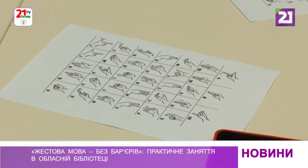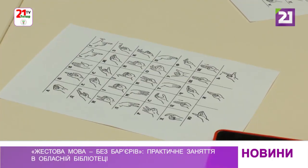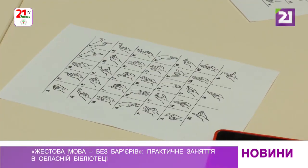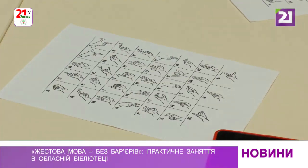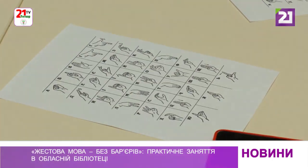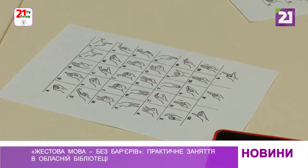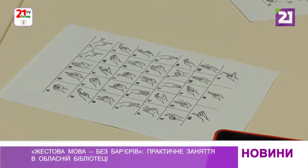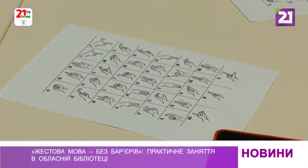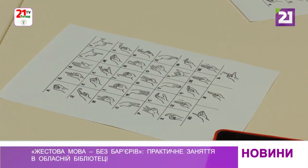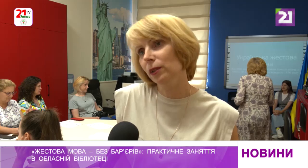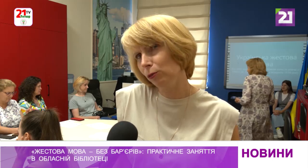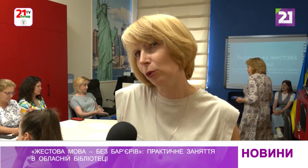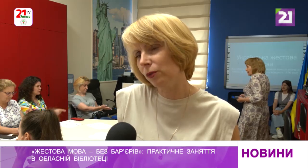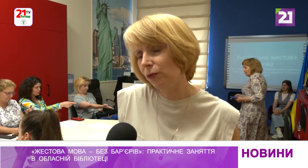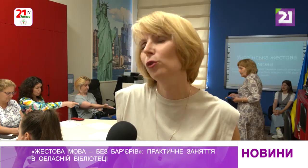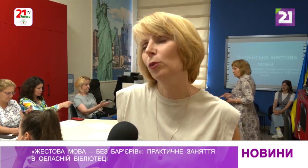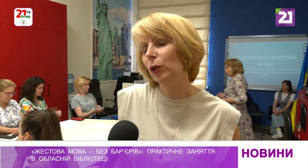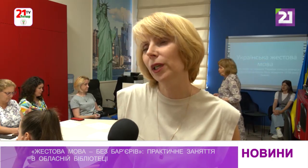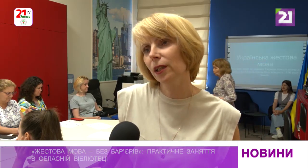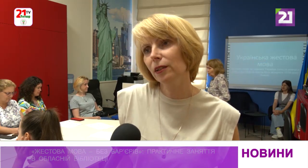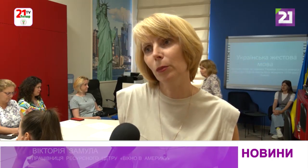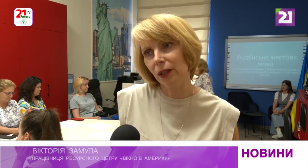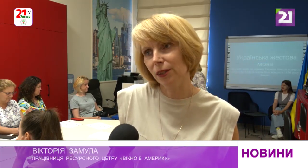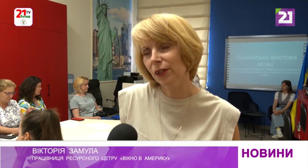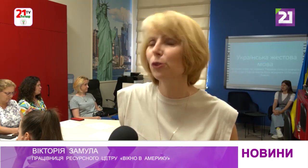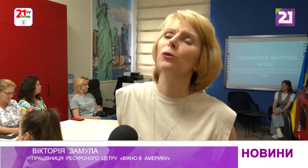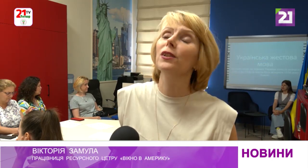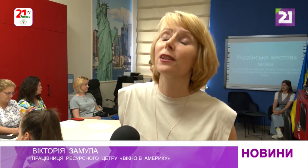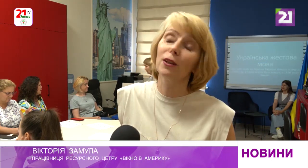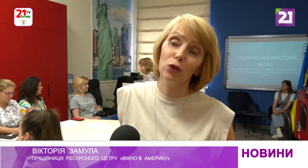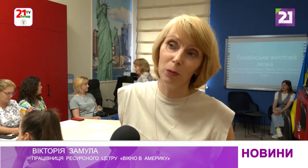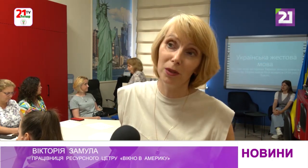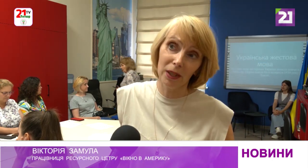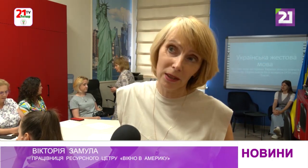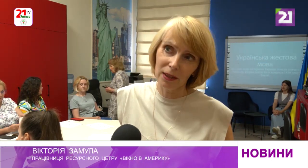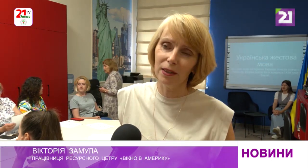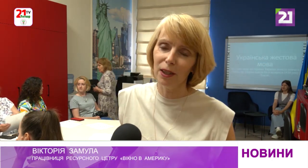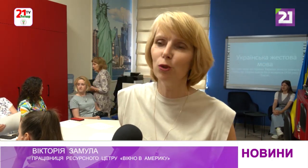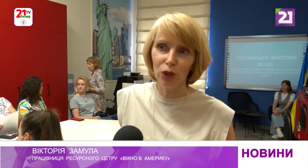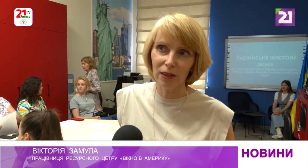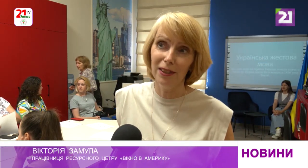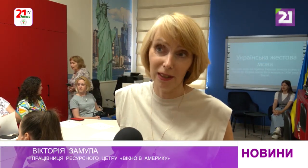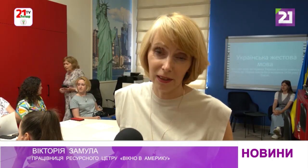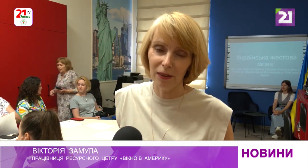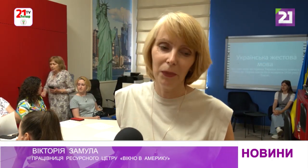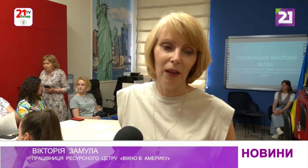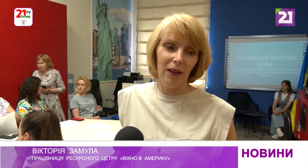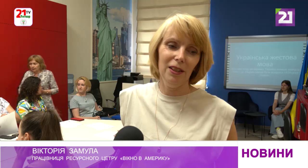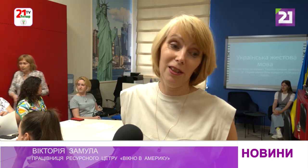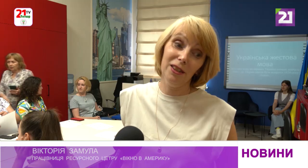інтерв'ю, було такого відомого архітектора Марка Савицького. Він сказав, що безбар'єрність – це сучасна естетика. І